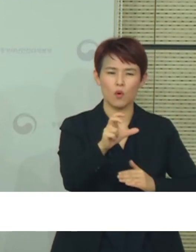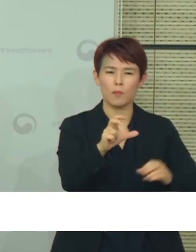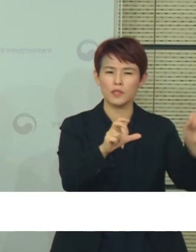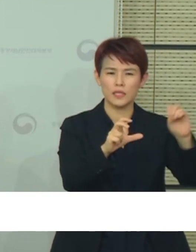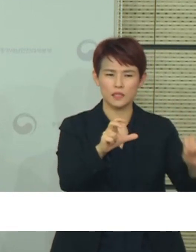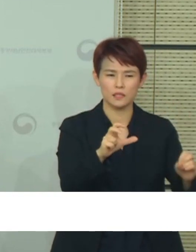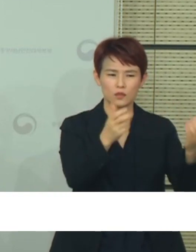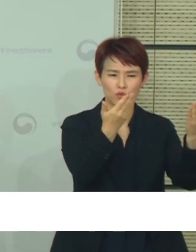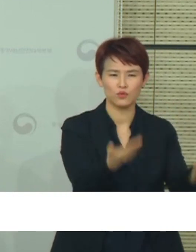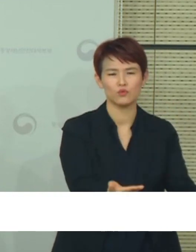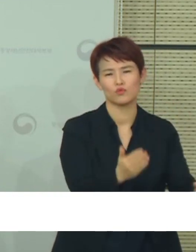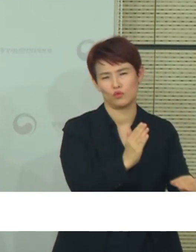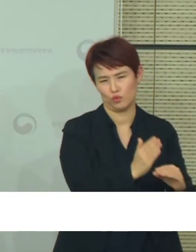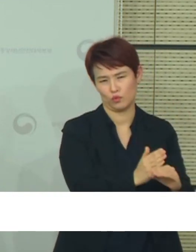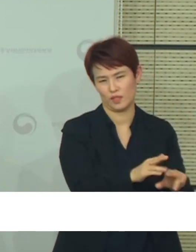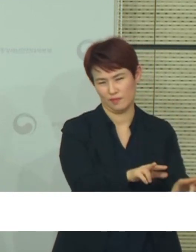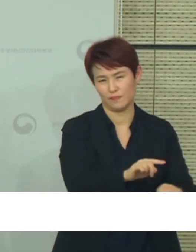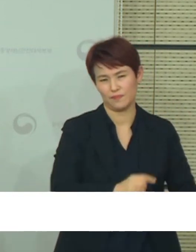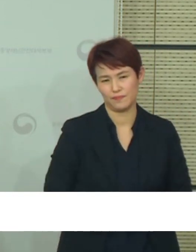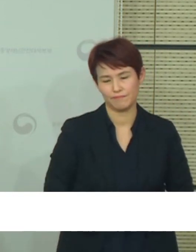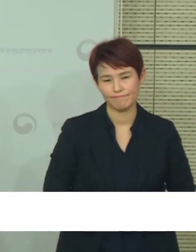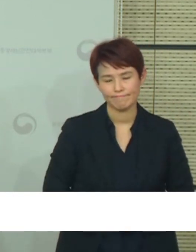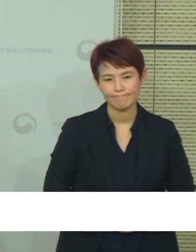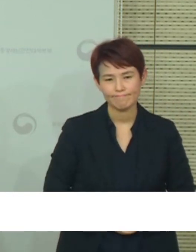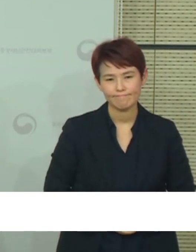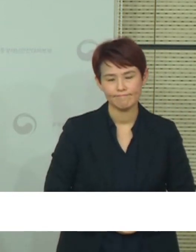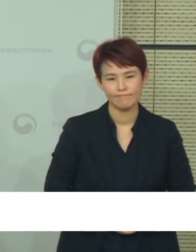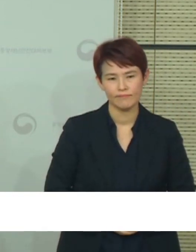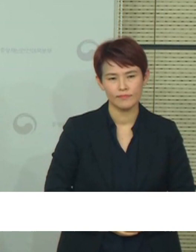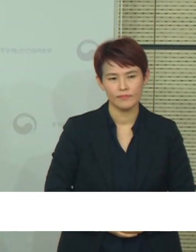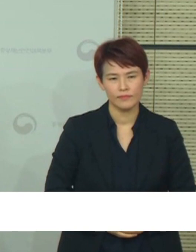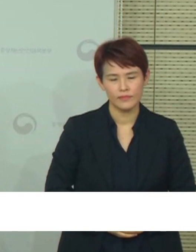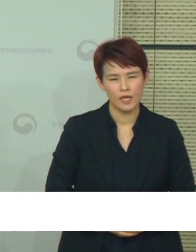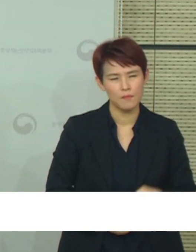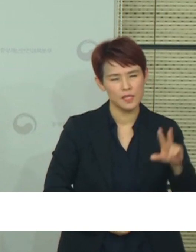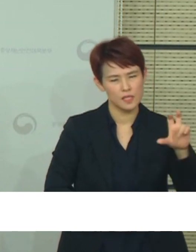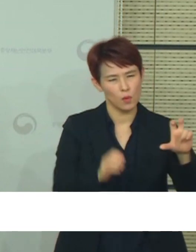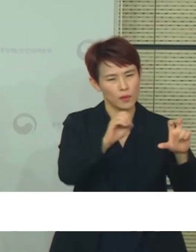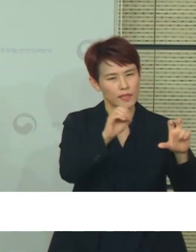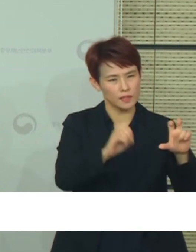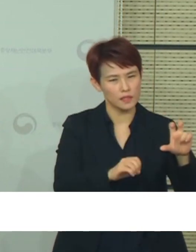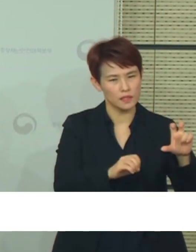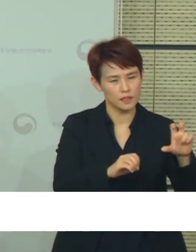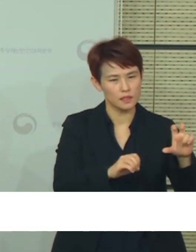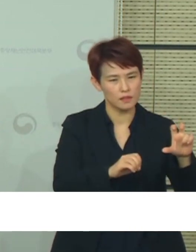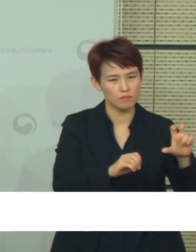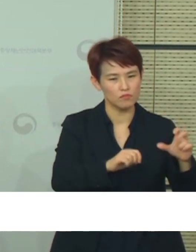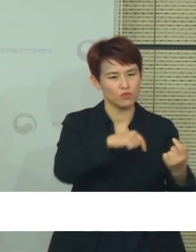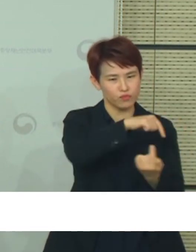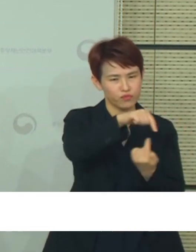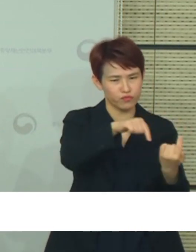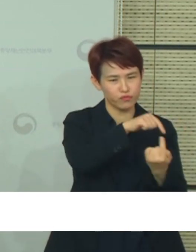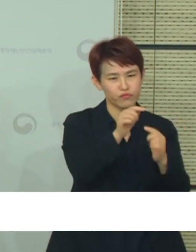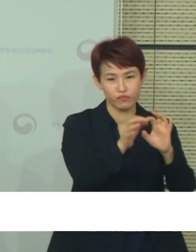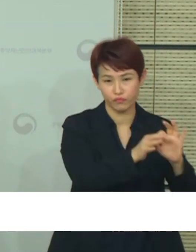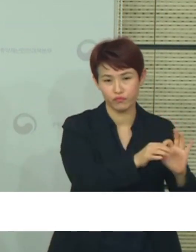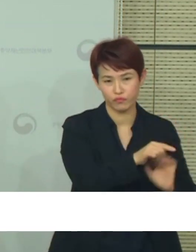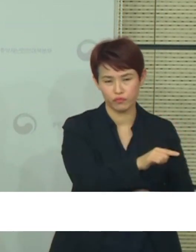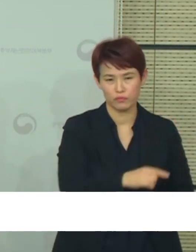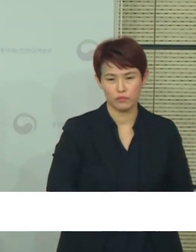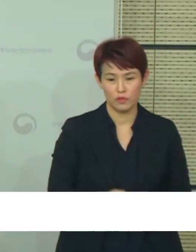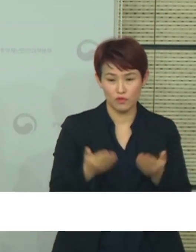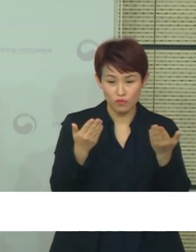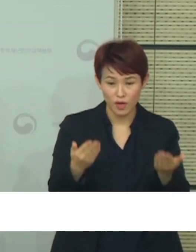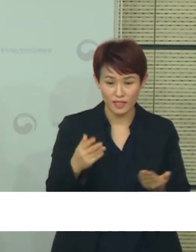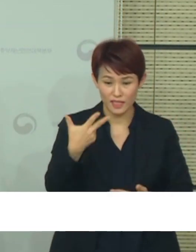정도는 휴원을 하고 있는 상태입니다. 저희들이 파악했을 때 지금 현재 한 25% 정도가 정상적으로 운영을 하고 있고 휴원을